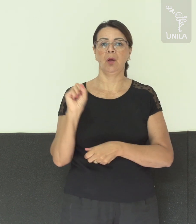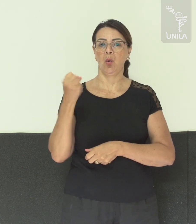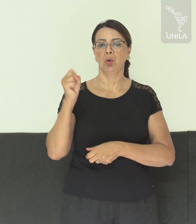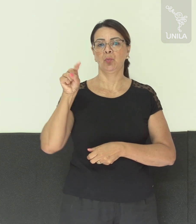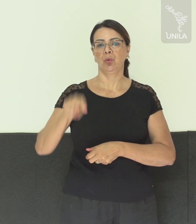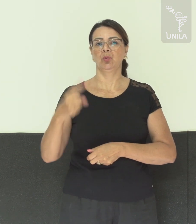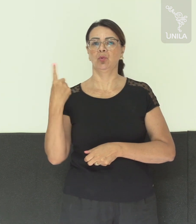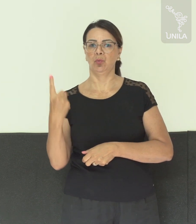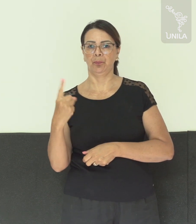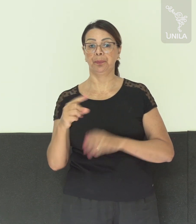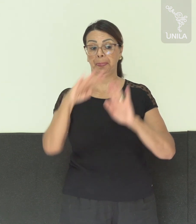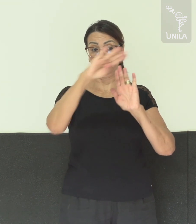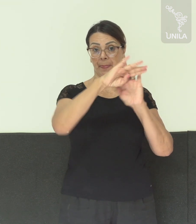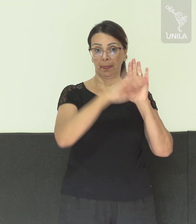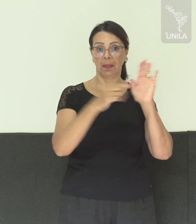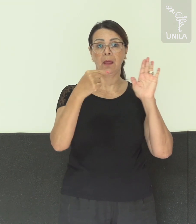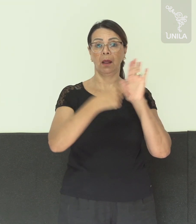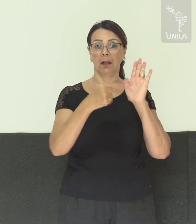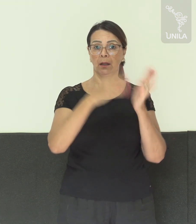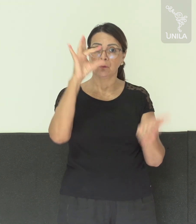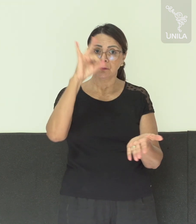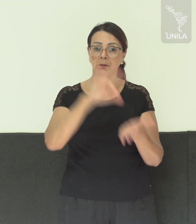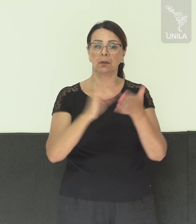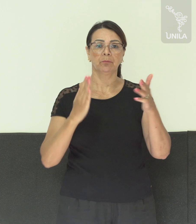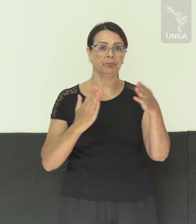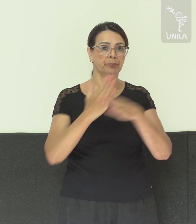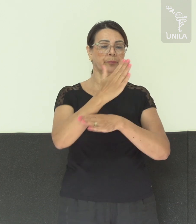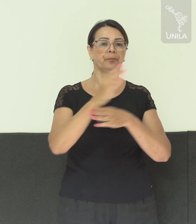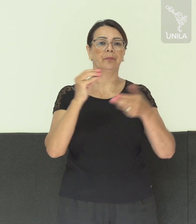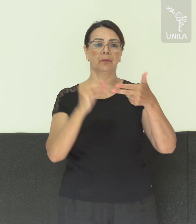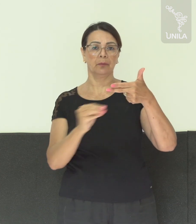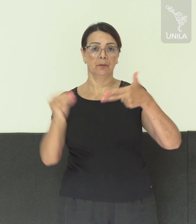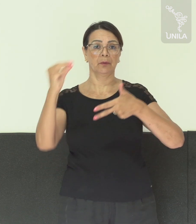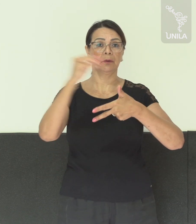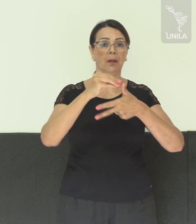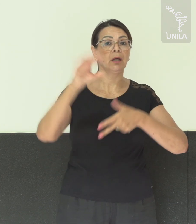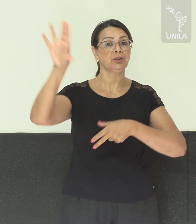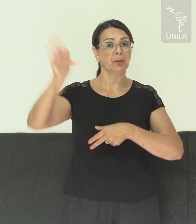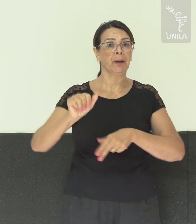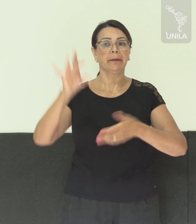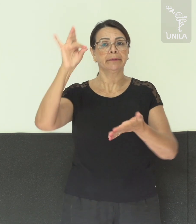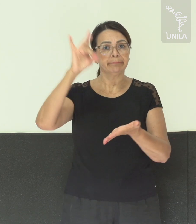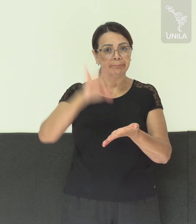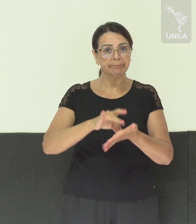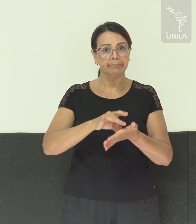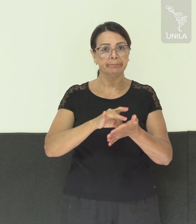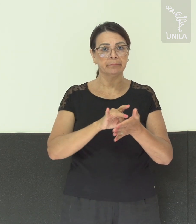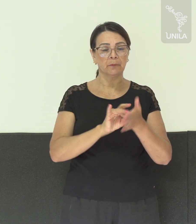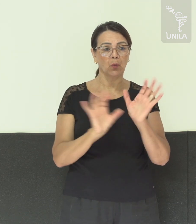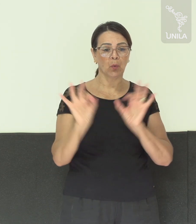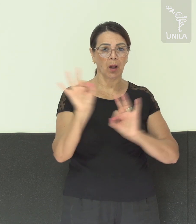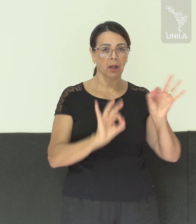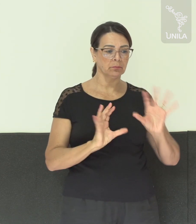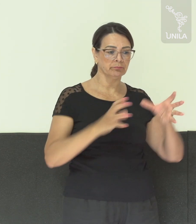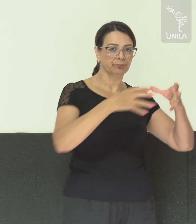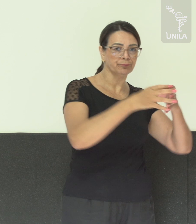8.1, a lista oficial de candidatos aprovados no SISU, chamada regular, separados por classificação